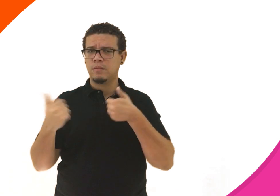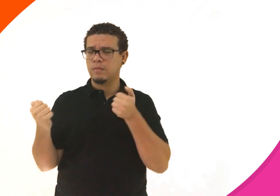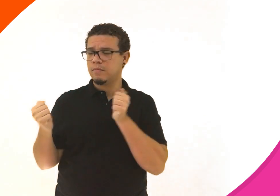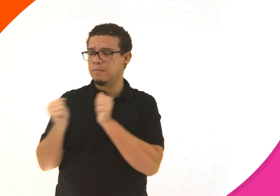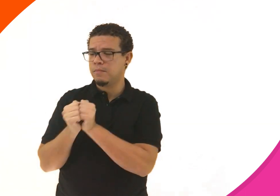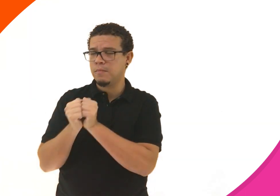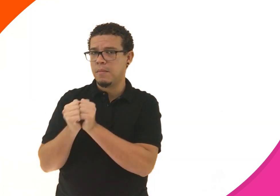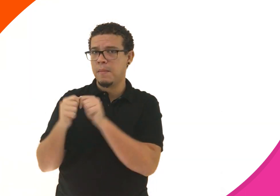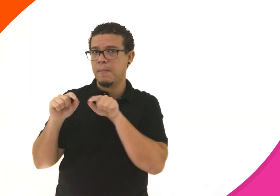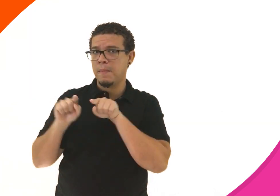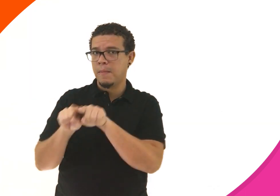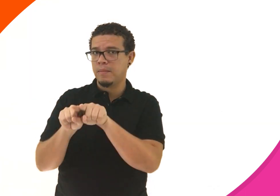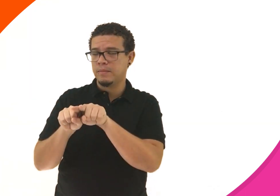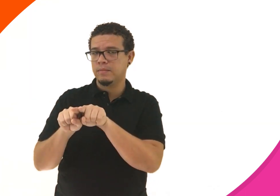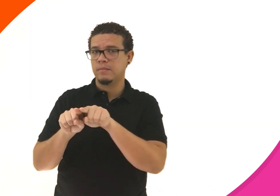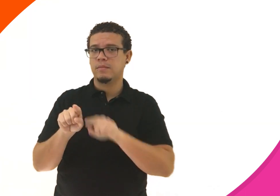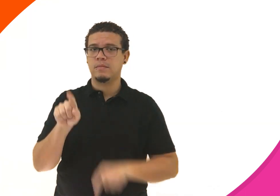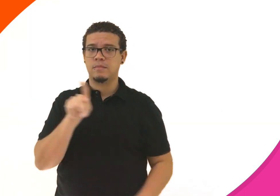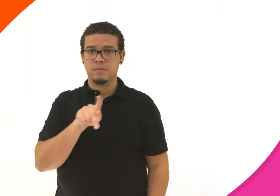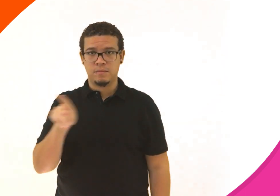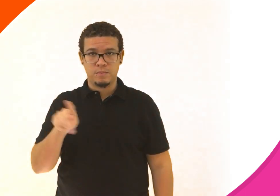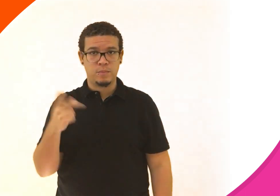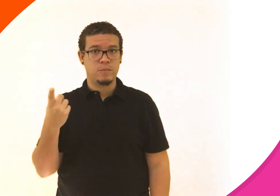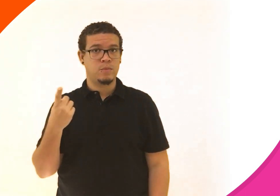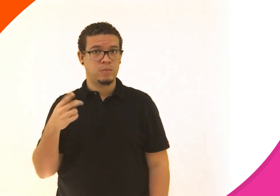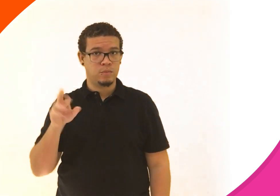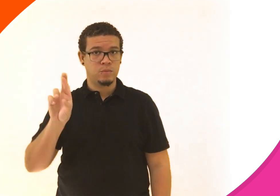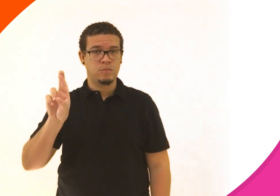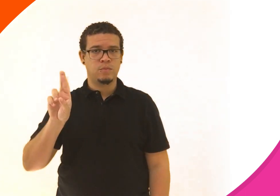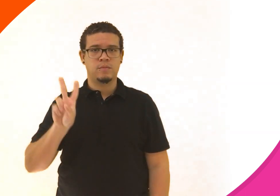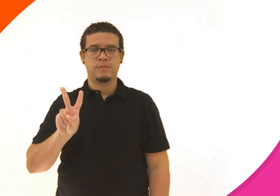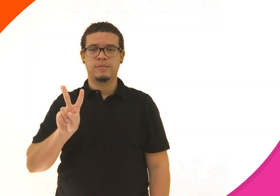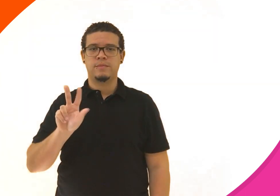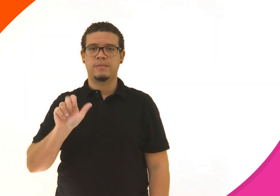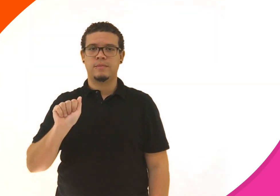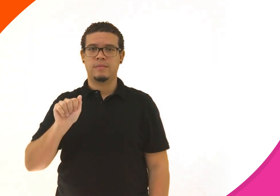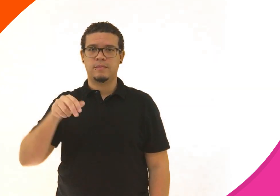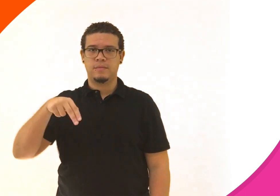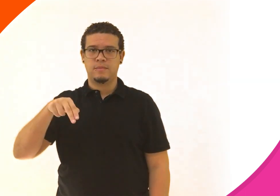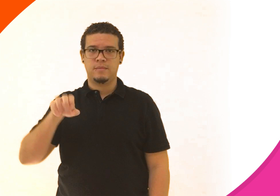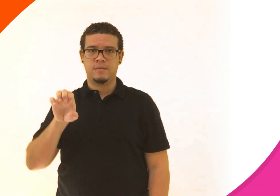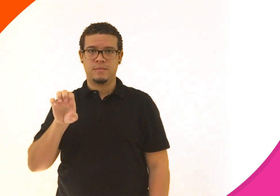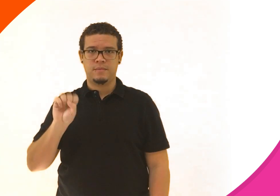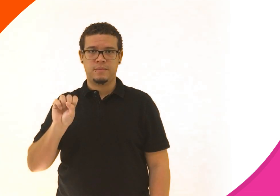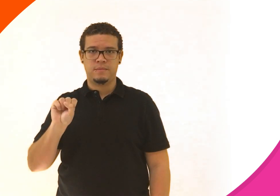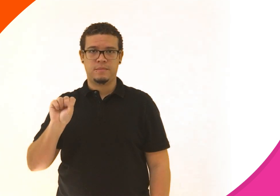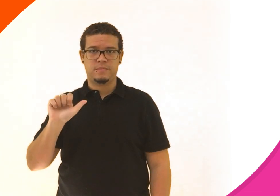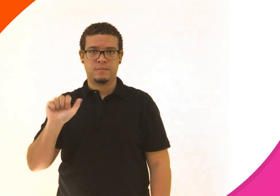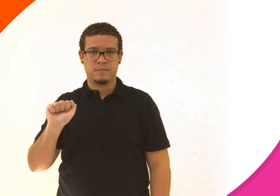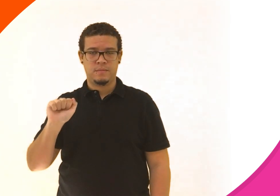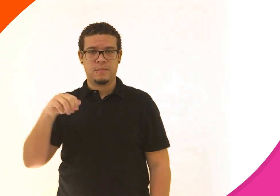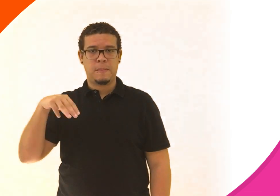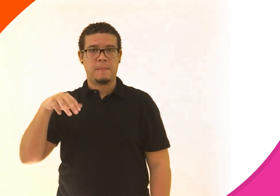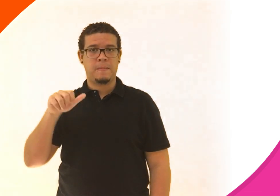UFSCar. Trabalho em parceria com a professora doutora Vanessa